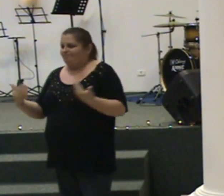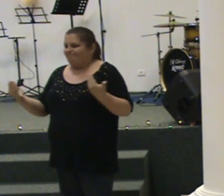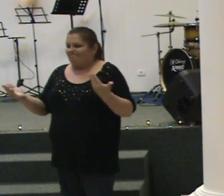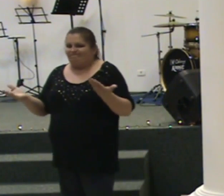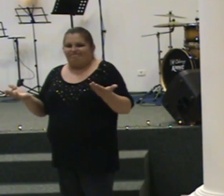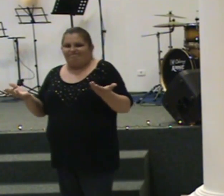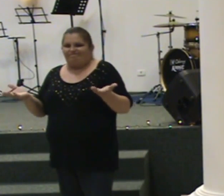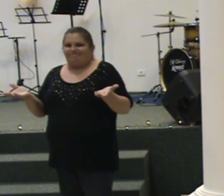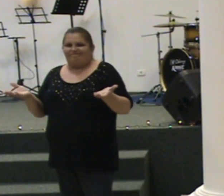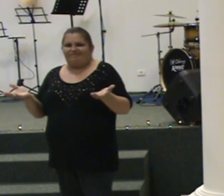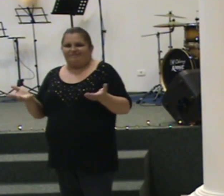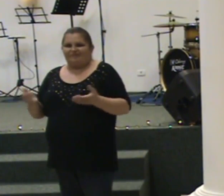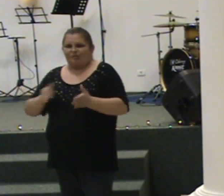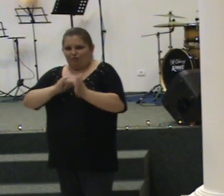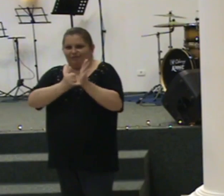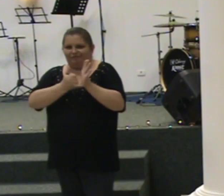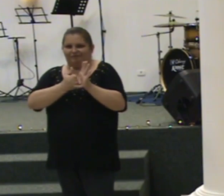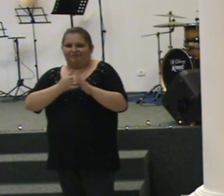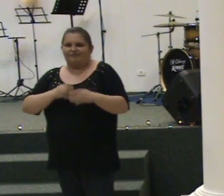acontecia,